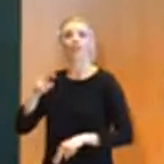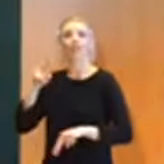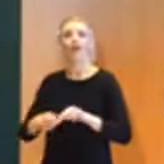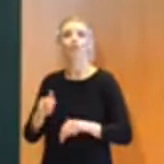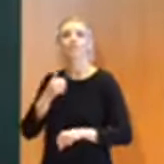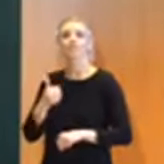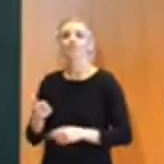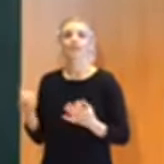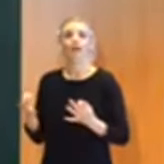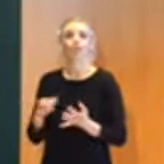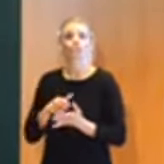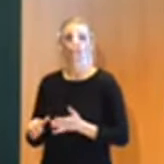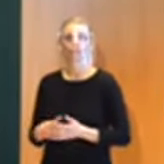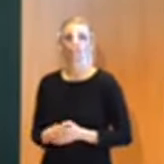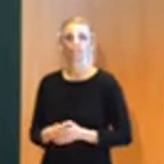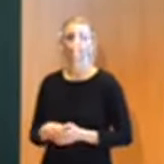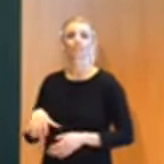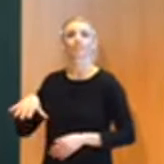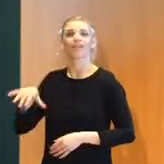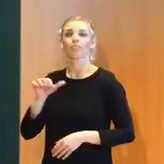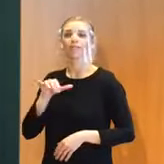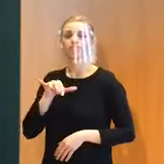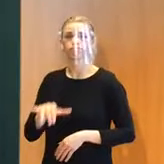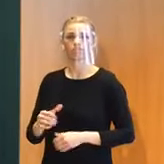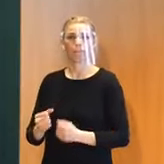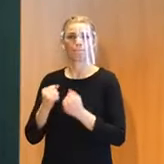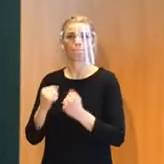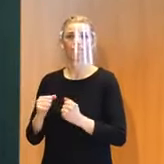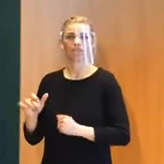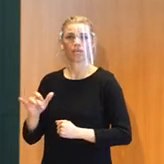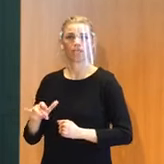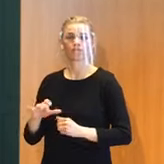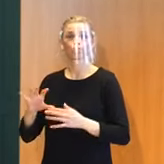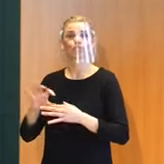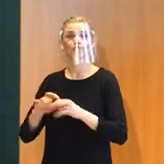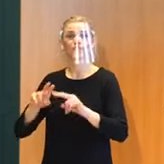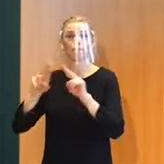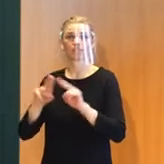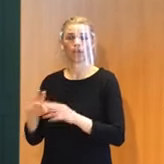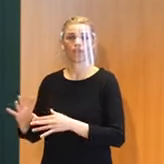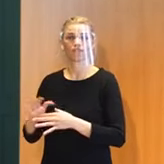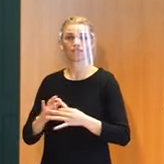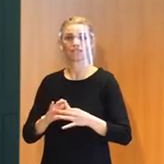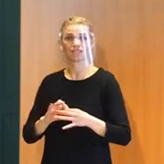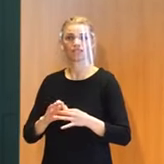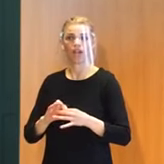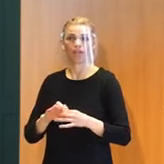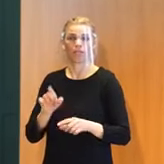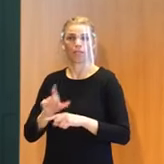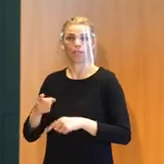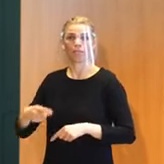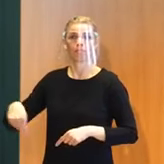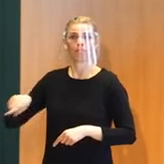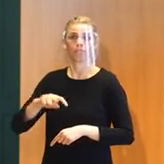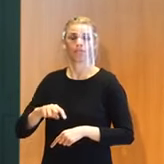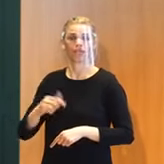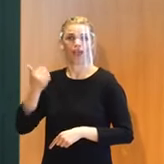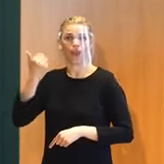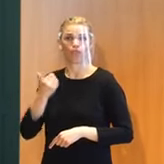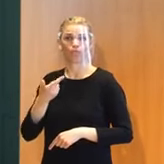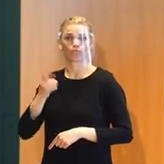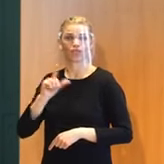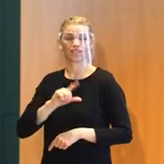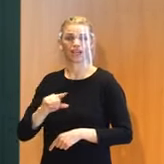dňa ide o to, aby sme mali pevné miesto v medzinárodných vzťahoch, ktoré bude slúžiť slovenským občanom, povesti Slovenska v